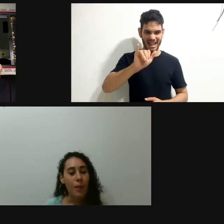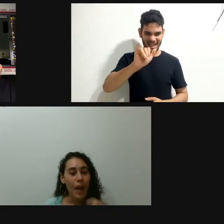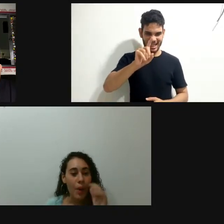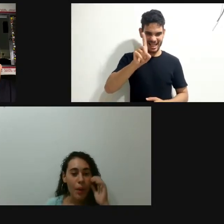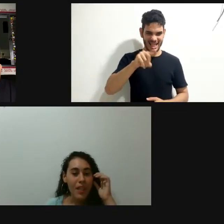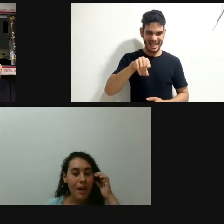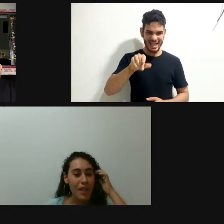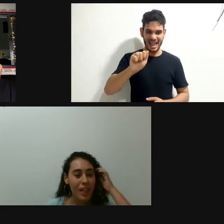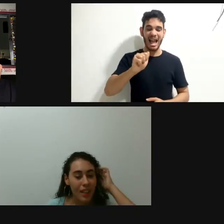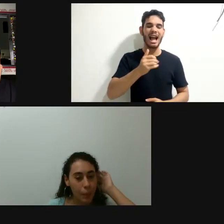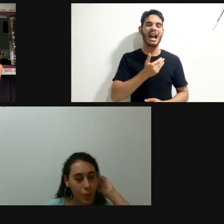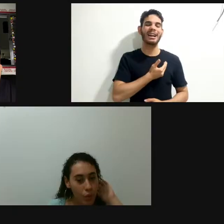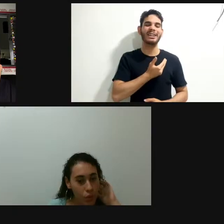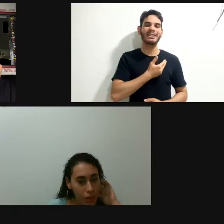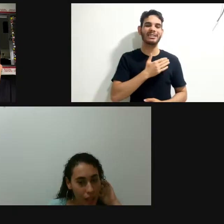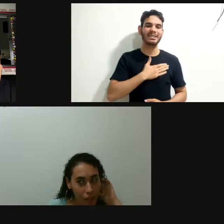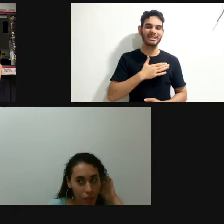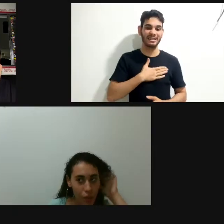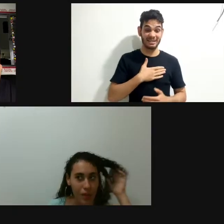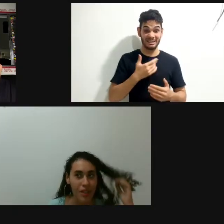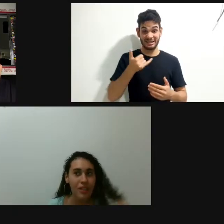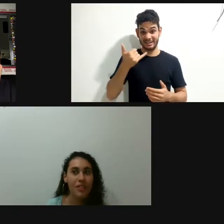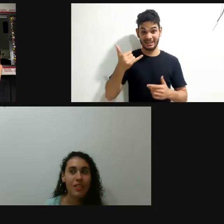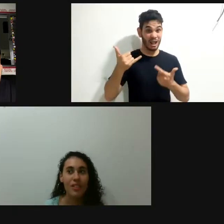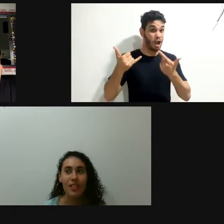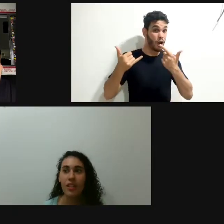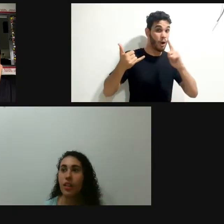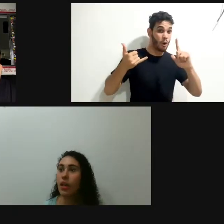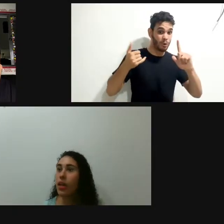Ela é uma amiga minha, ela tá por outro telefone.